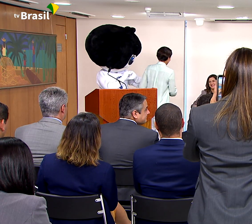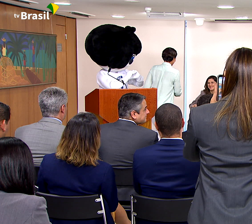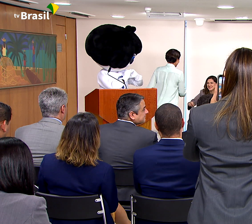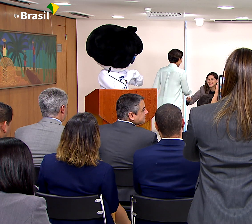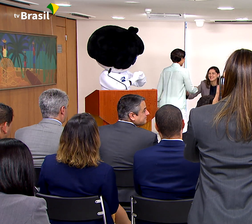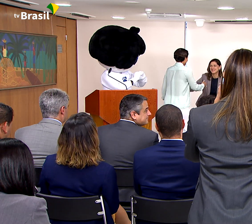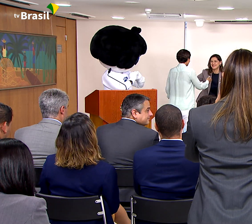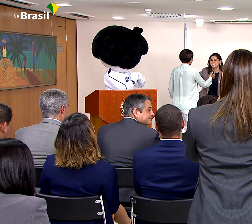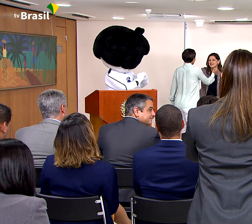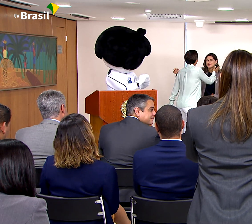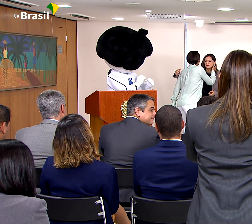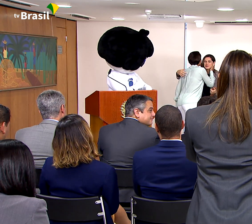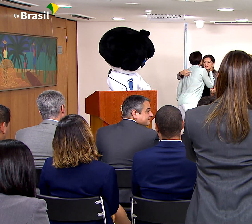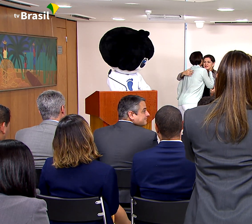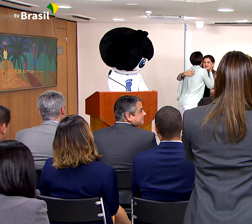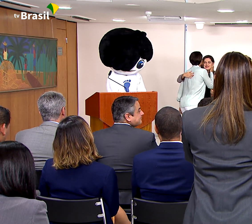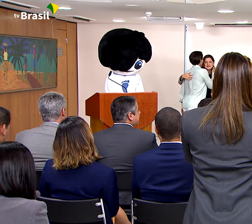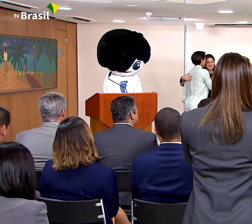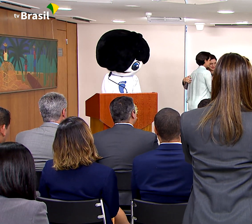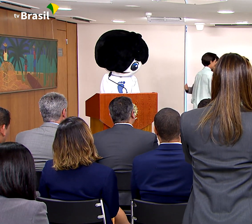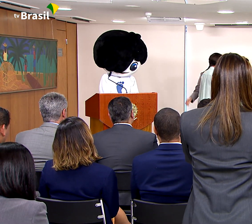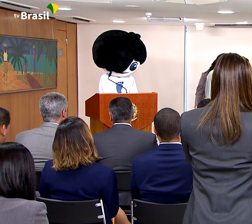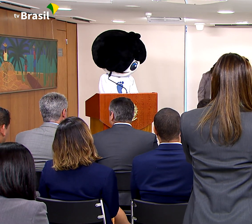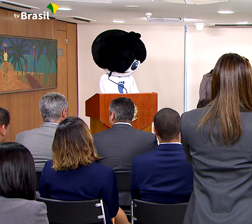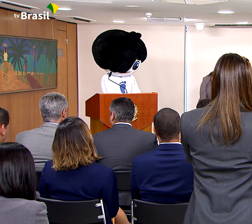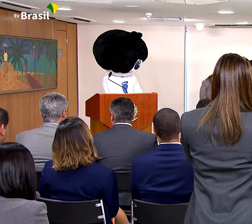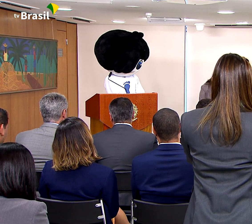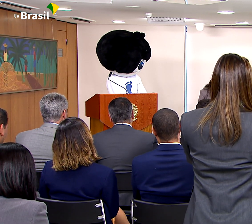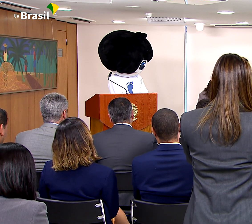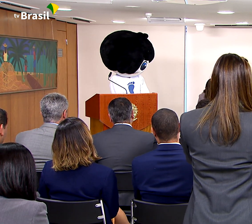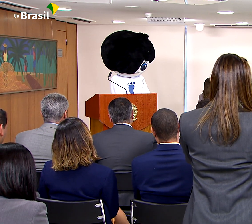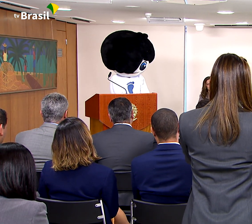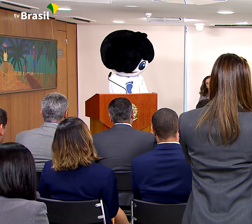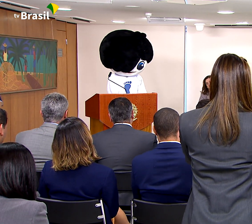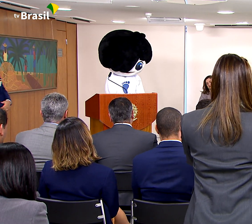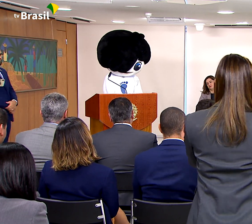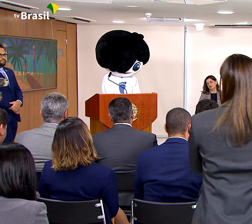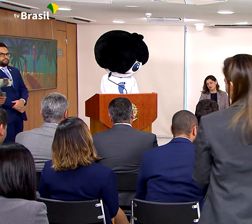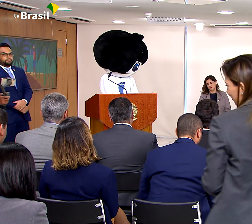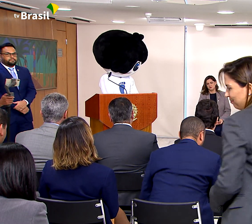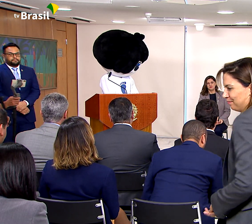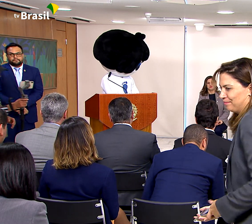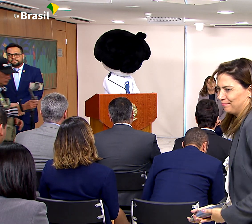Está encerrada esta cerimônia.